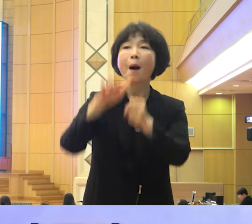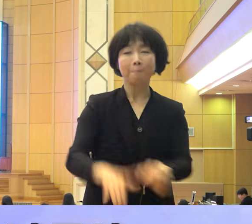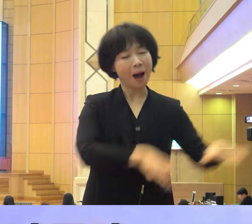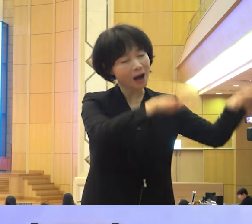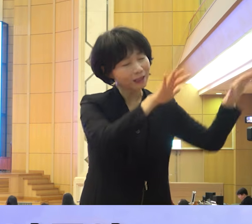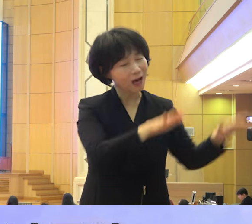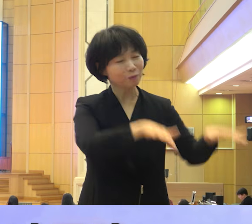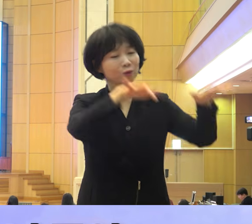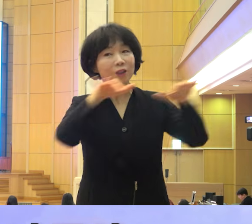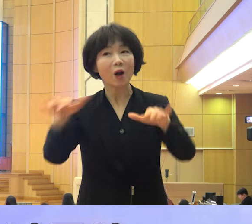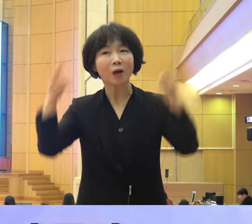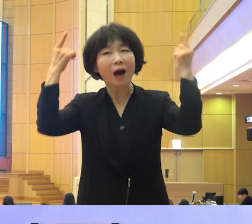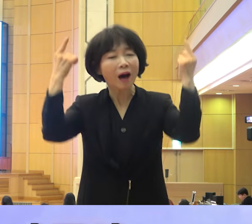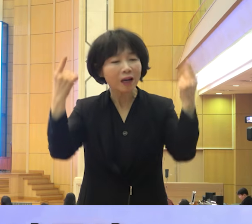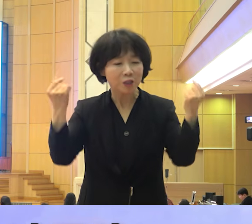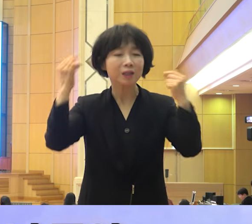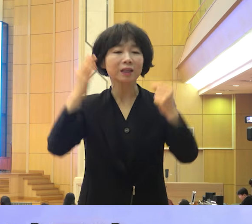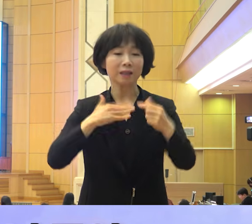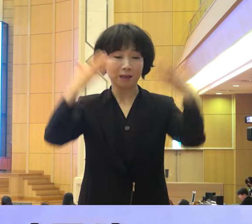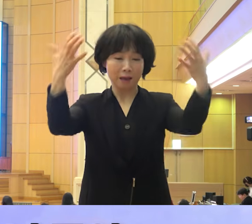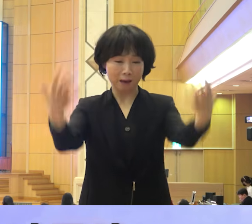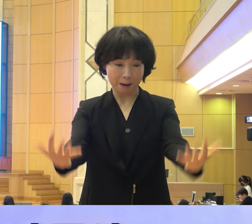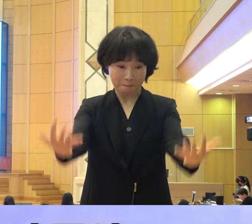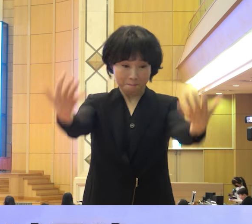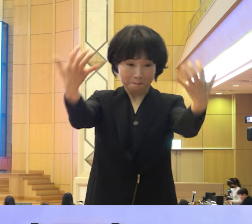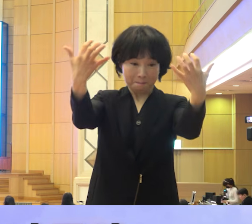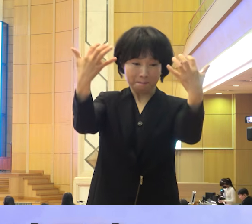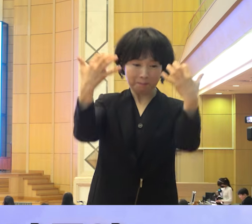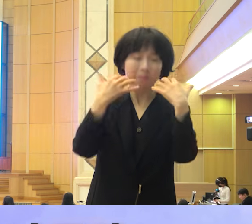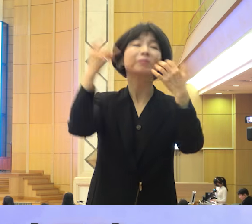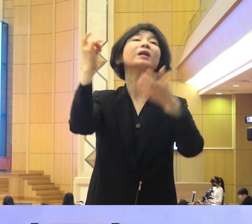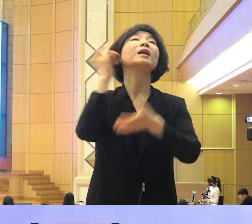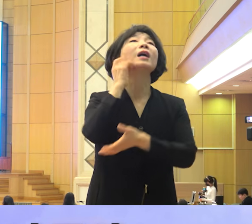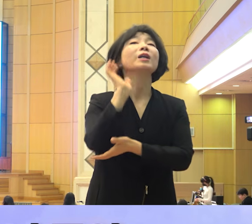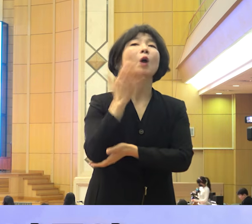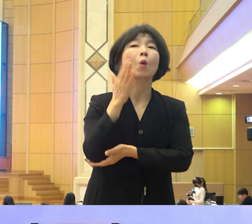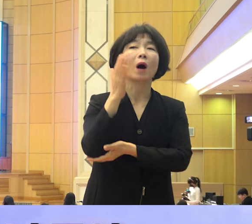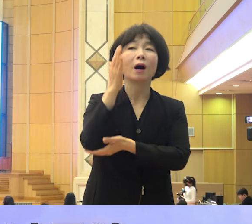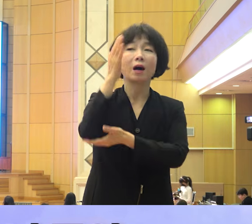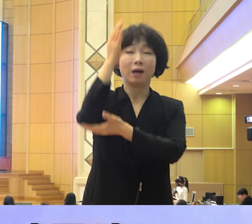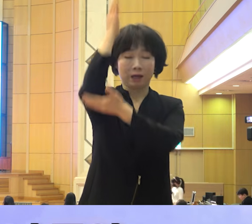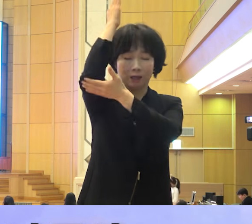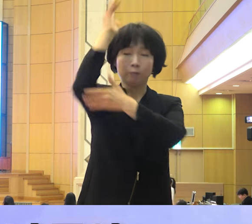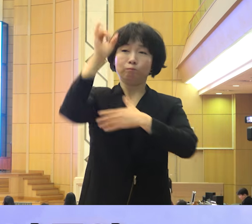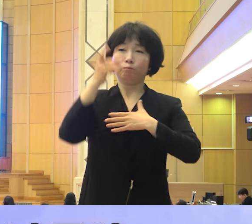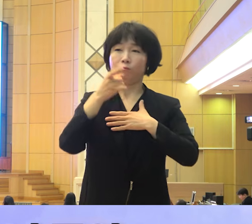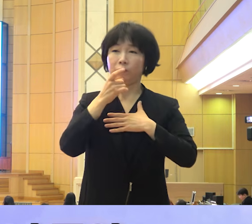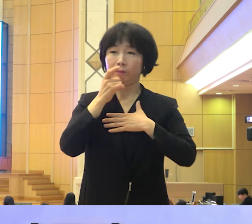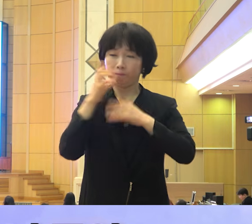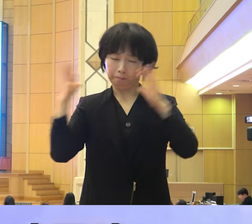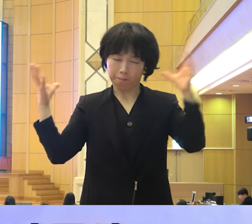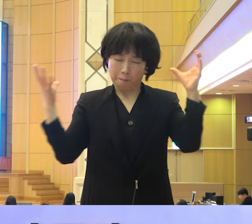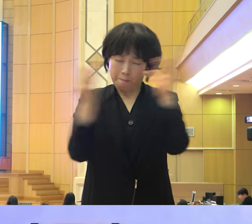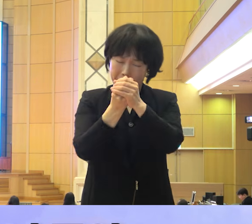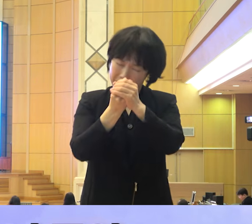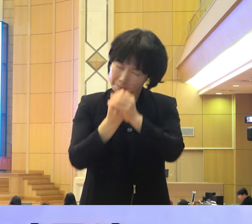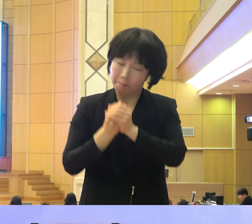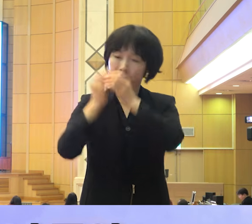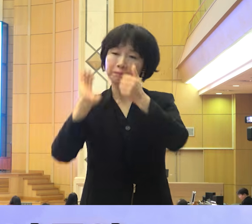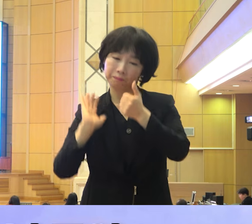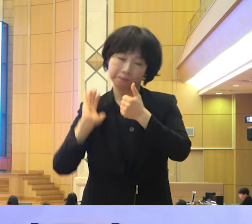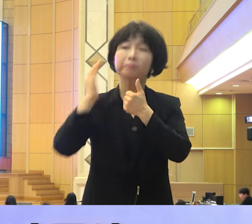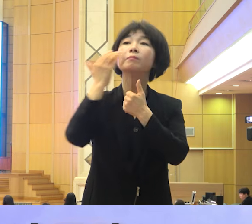사랑 바다 물결같이 내게 임하니 영광의 물결에